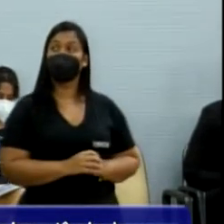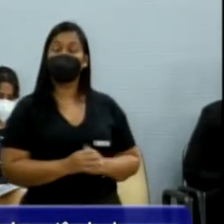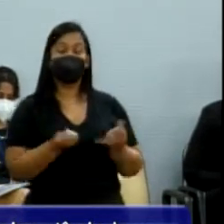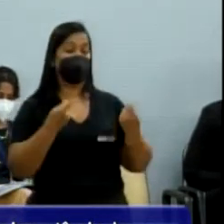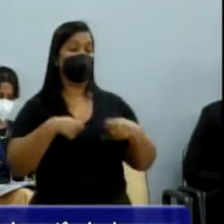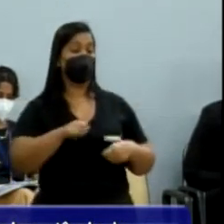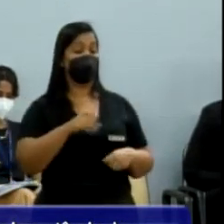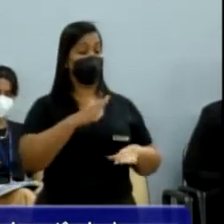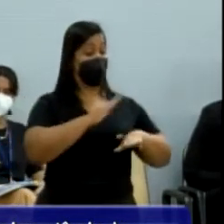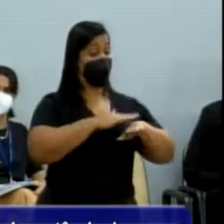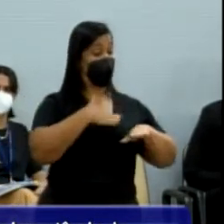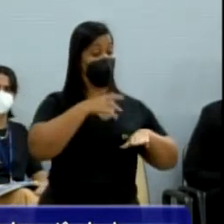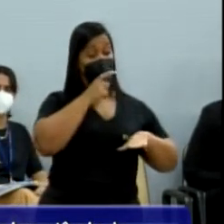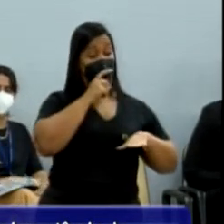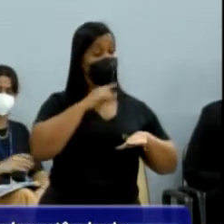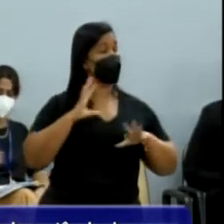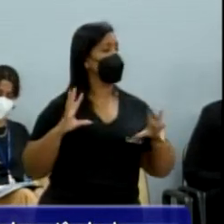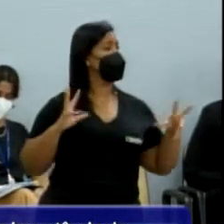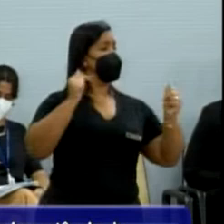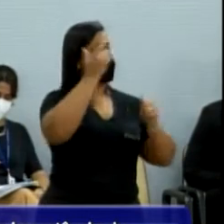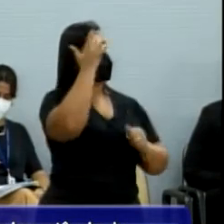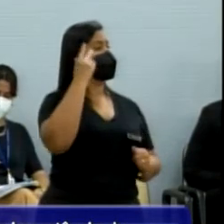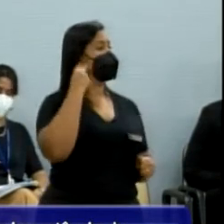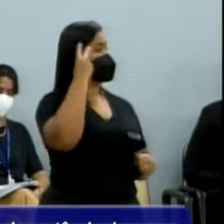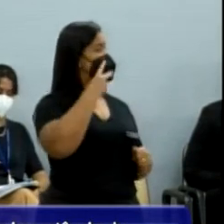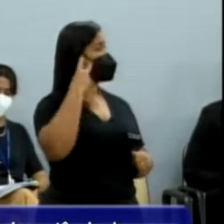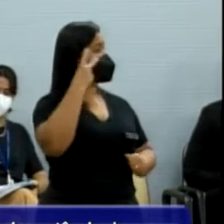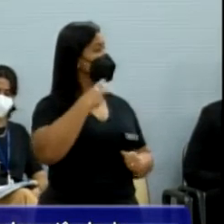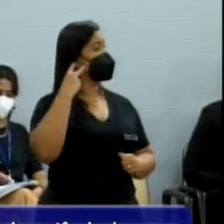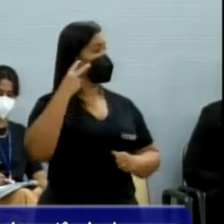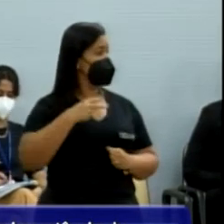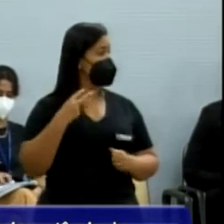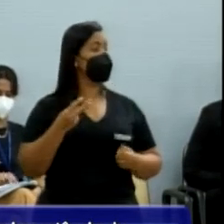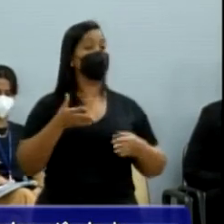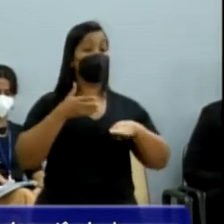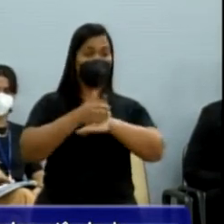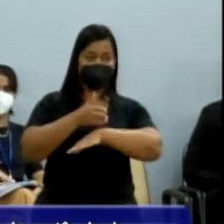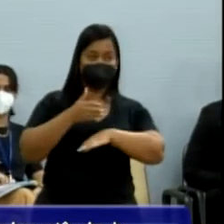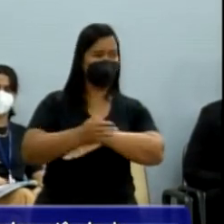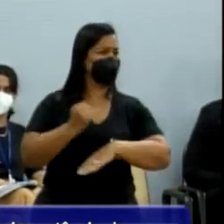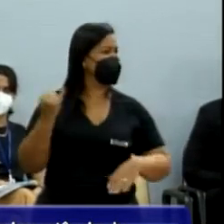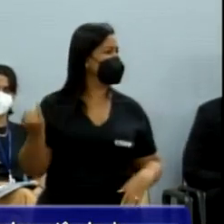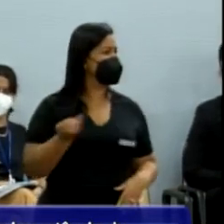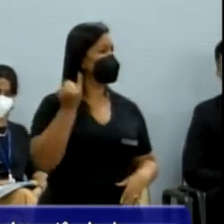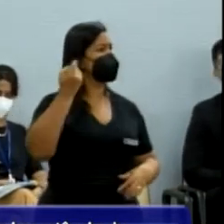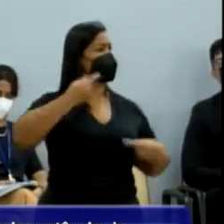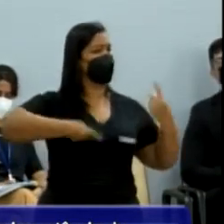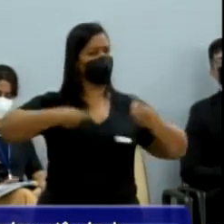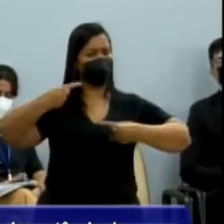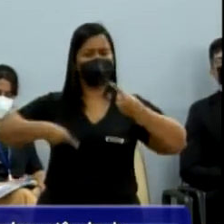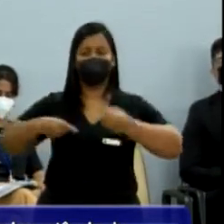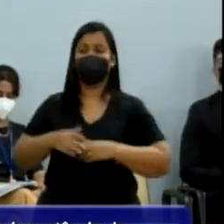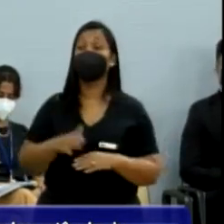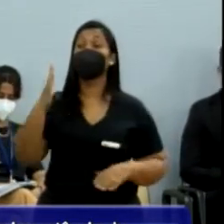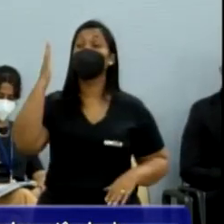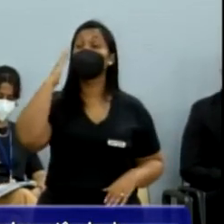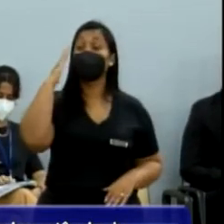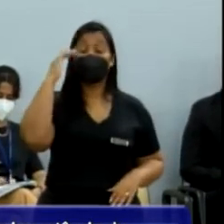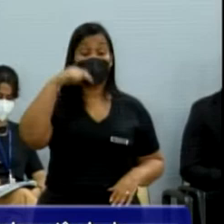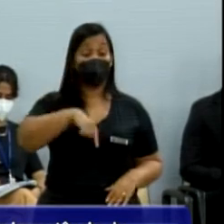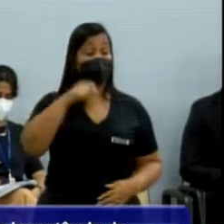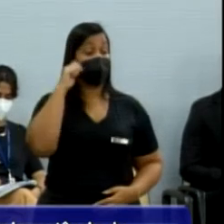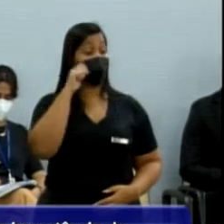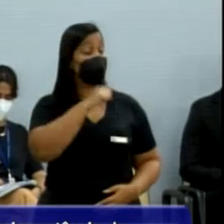o Pedro Roberto, os vereadores todos, as vereadoras, participar desse importante debate, saber o que o município